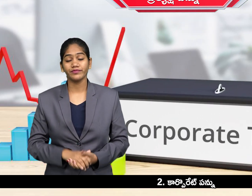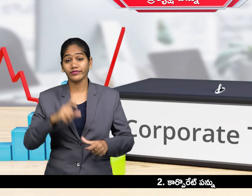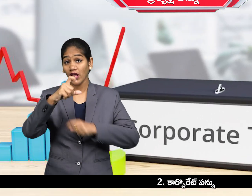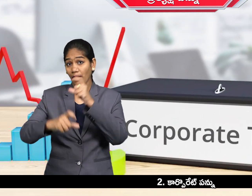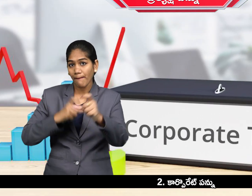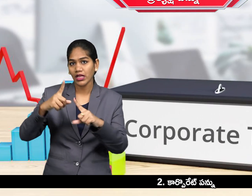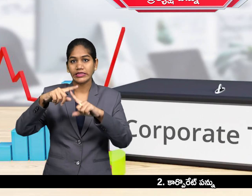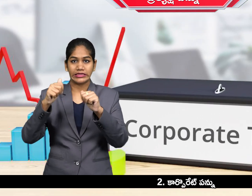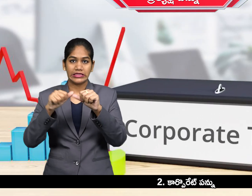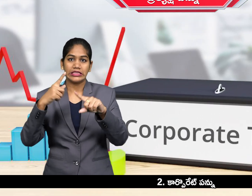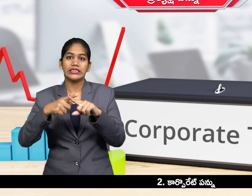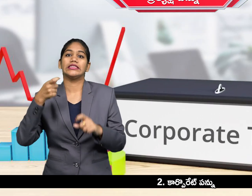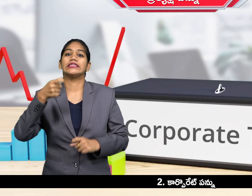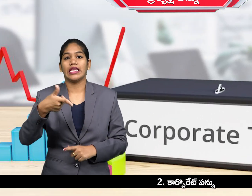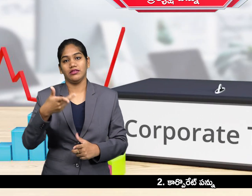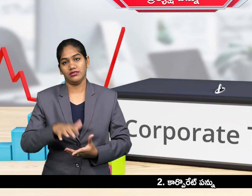2. కార్పొరేట్ పన్ను.